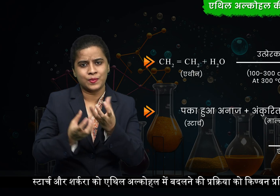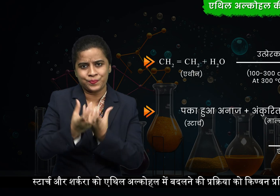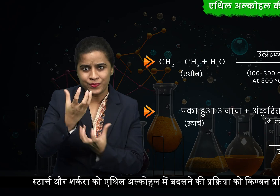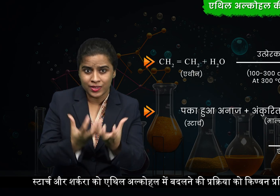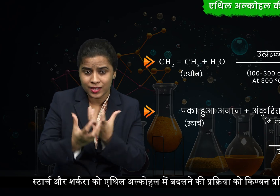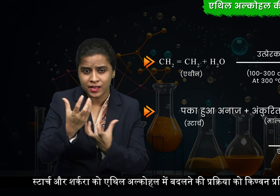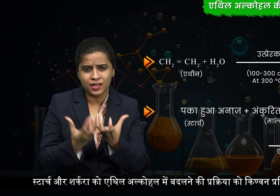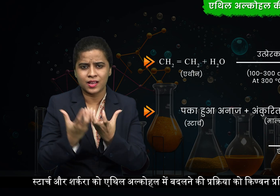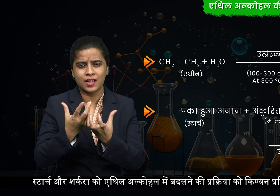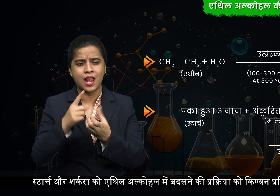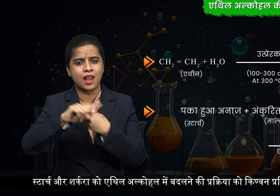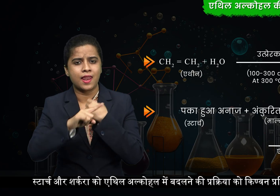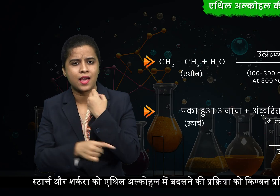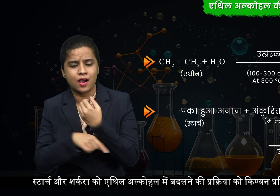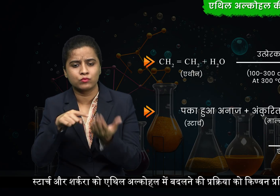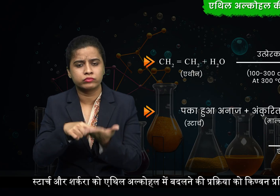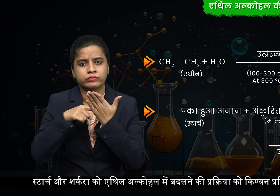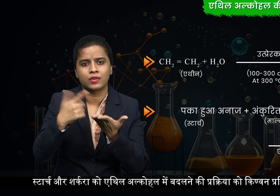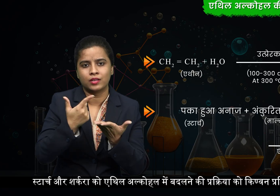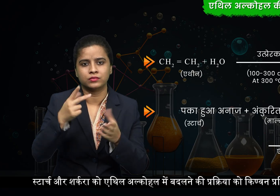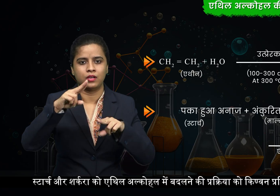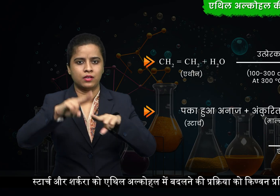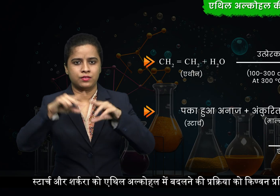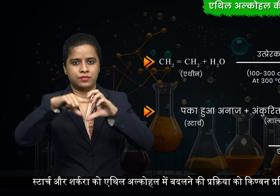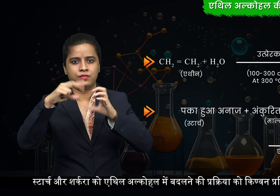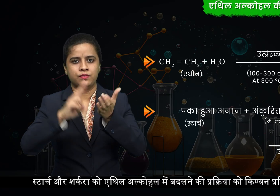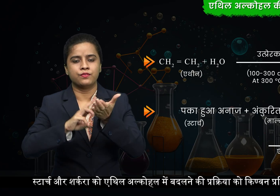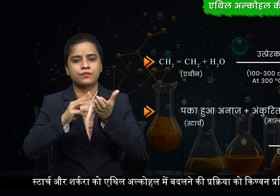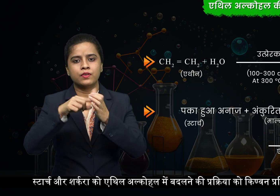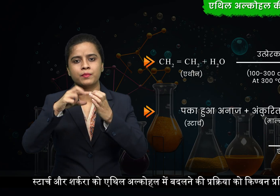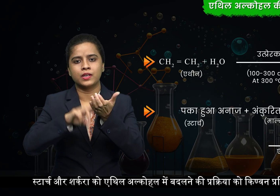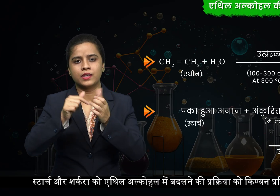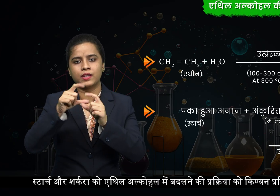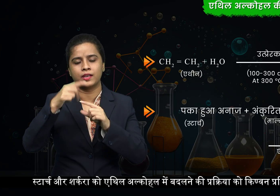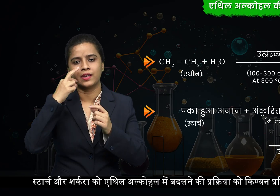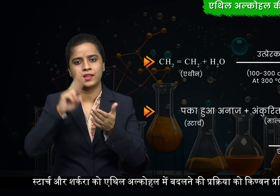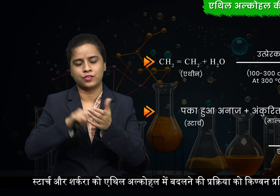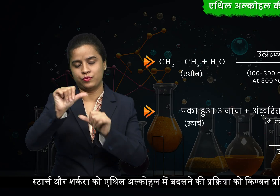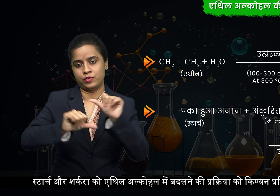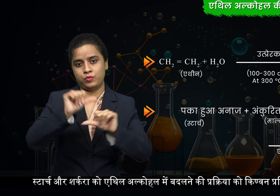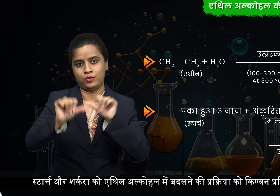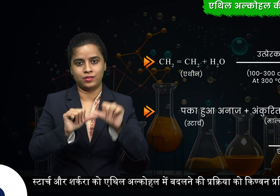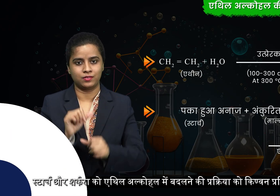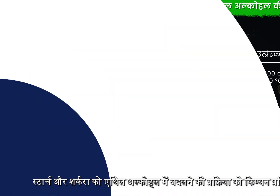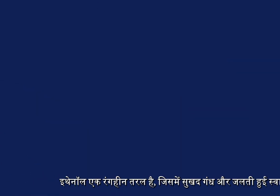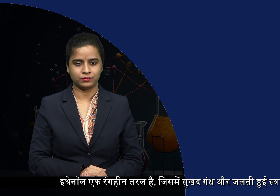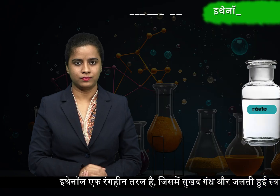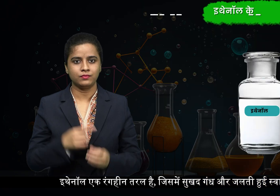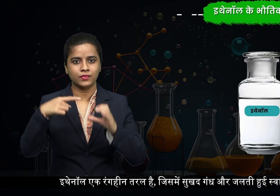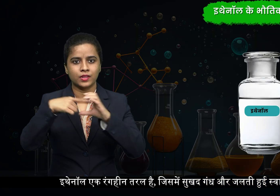किण्वन प्रक्रिया कहा जाता है। इथेनॉल